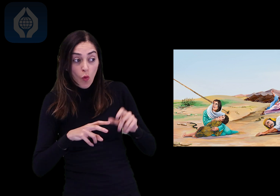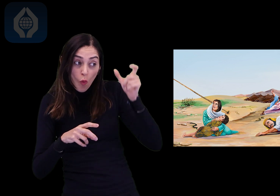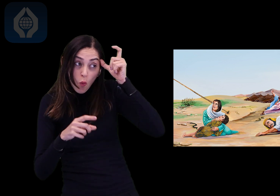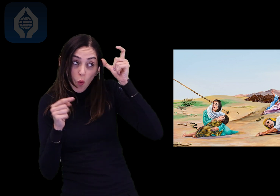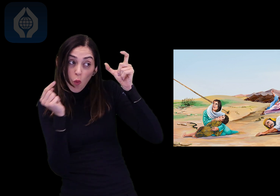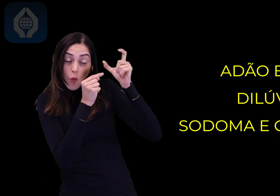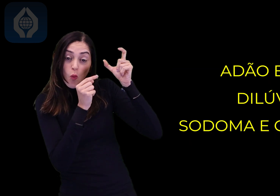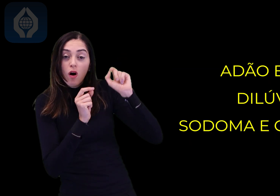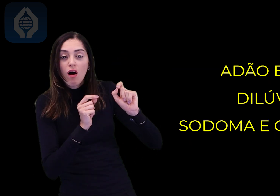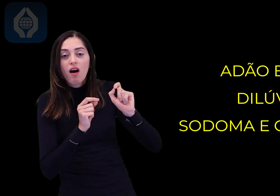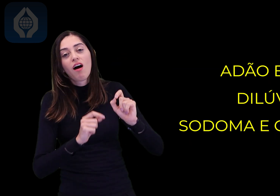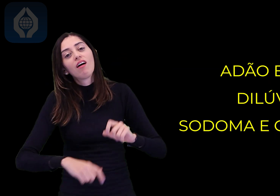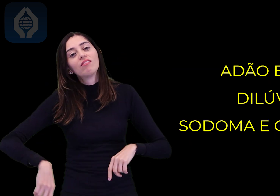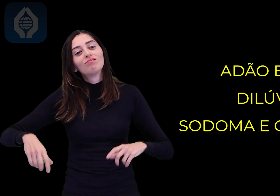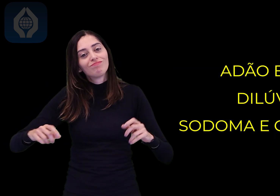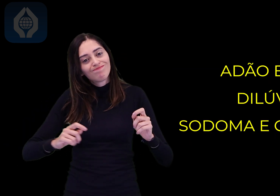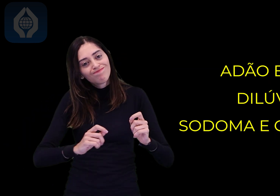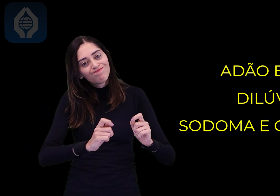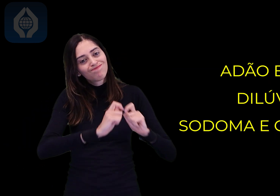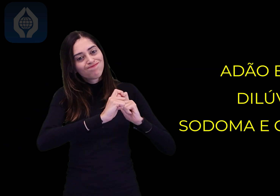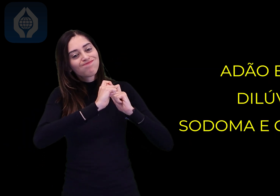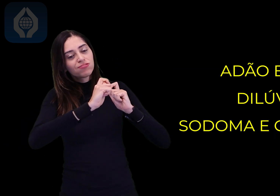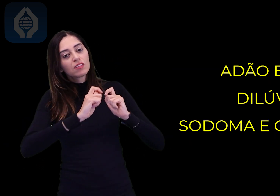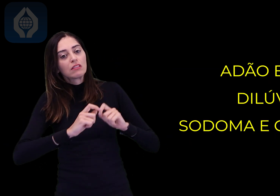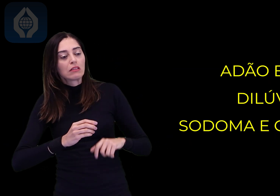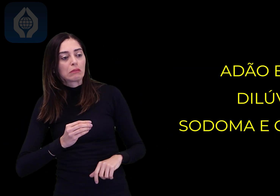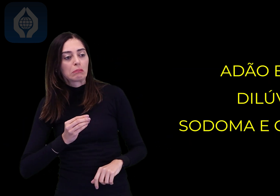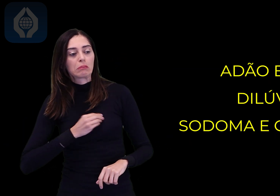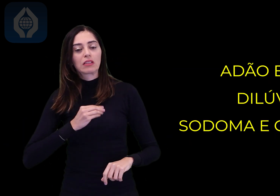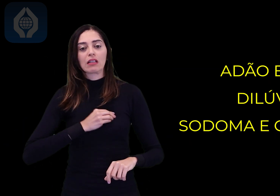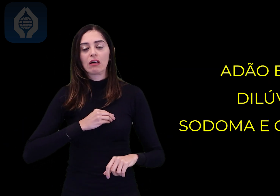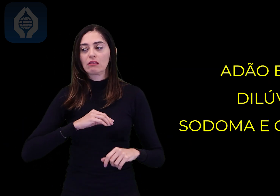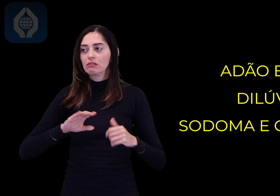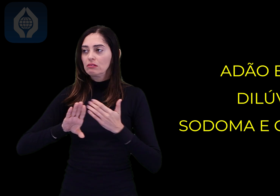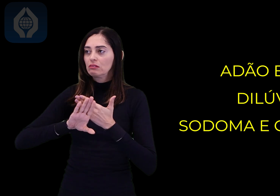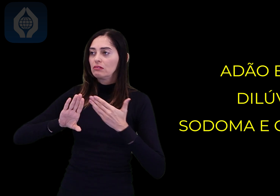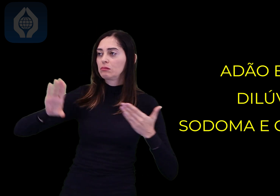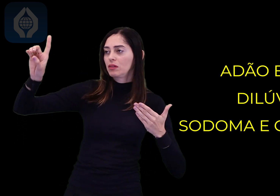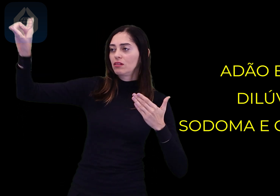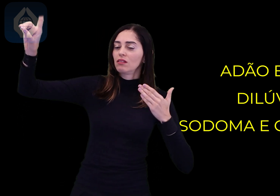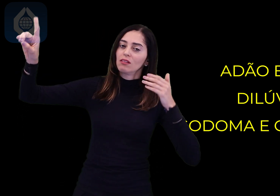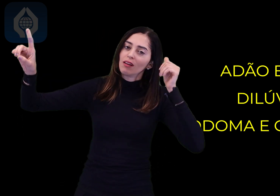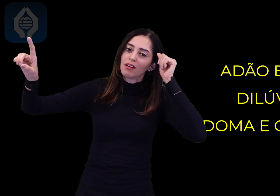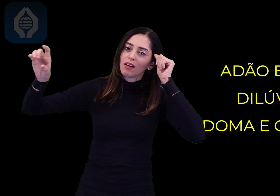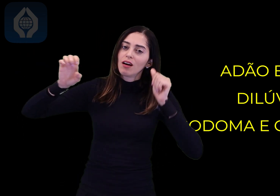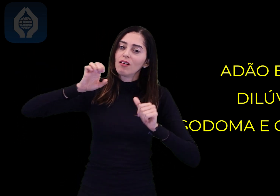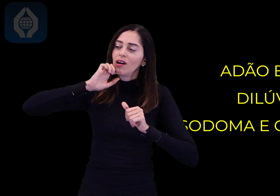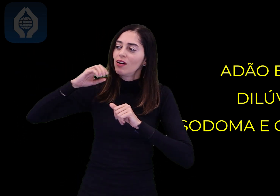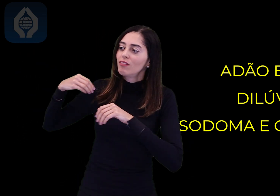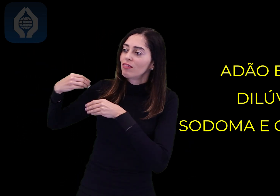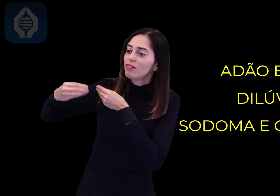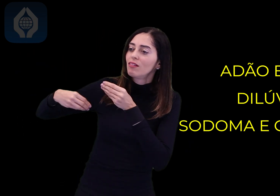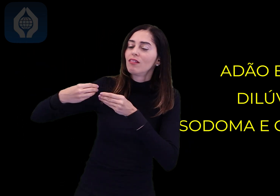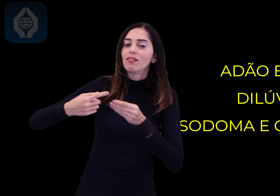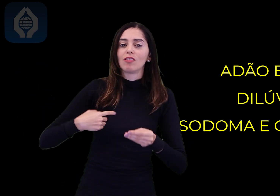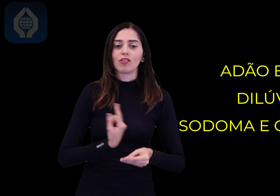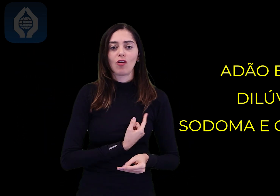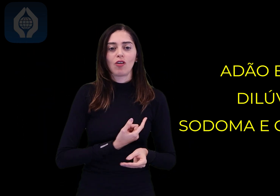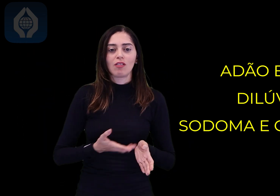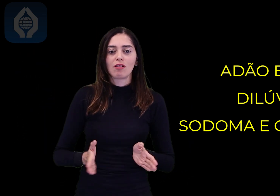comparação. Por causa de Satanás do pecado, Adão e Eva morreram para Deus. Foram separados dele. Foi também por causa